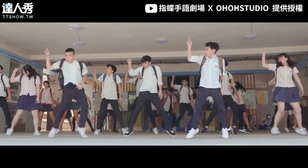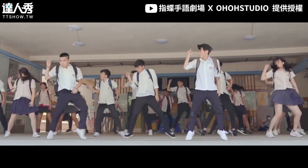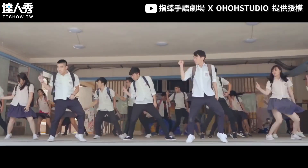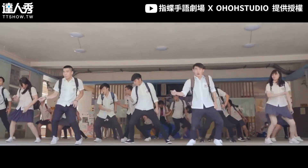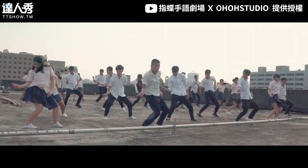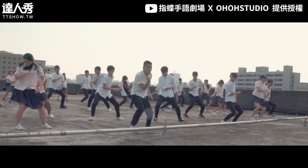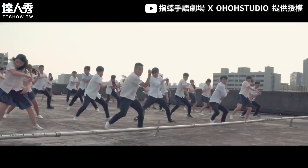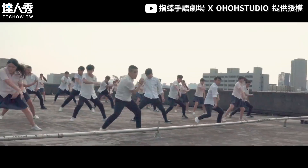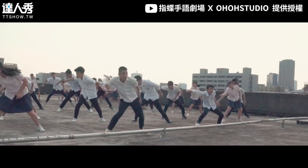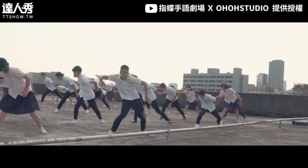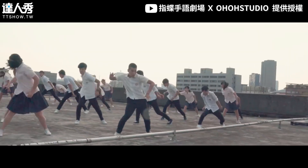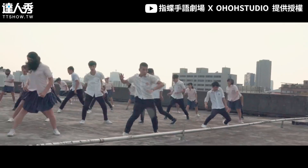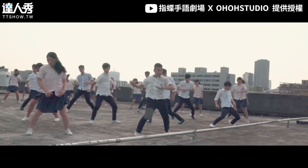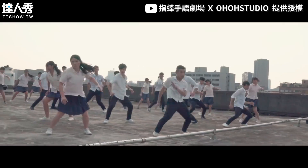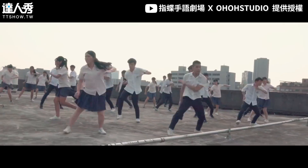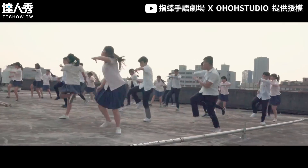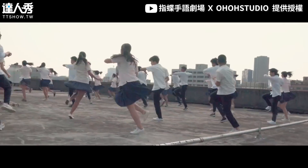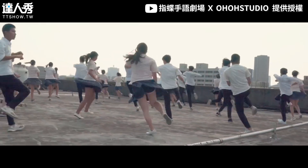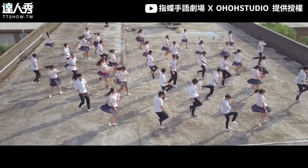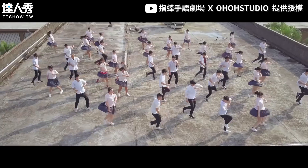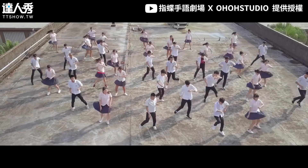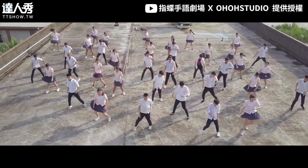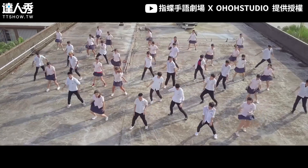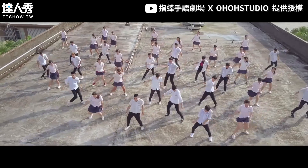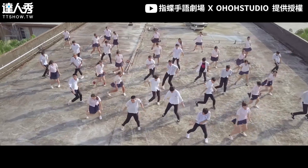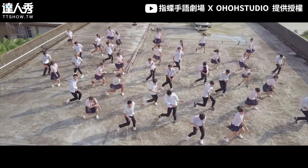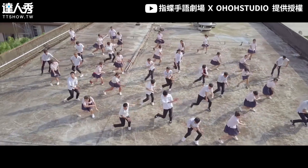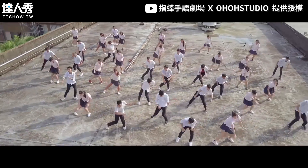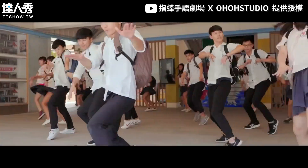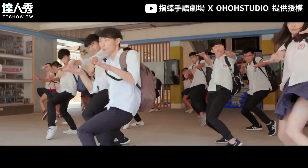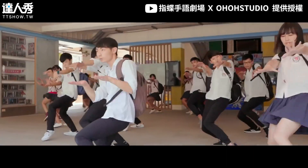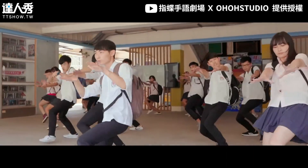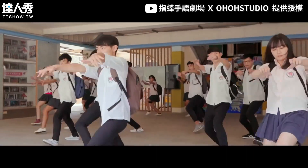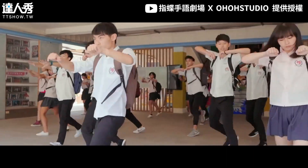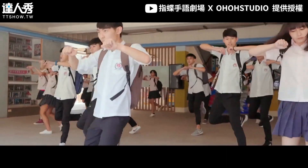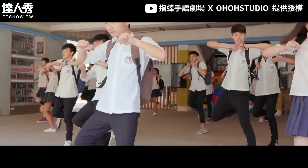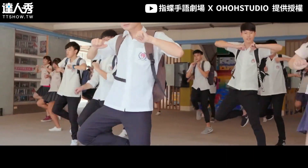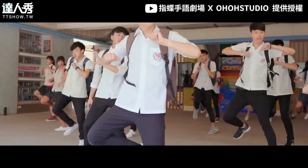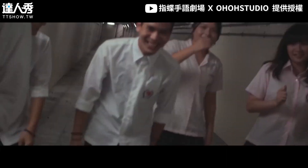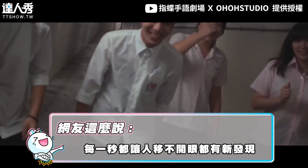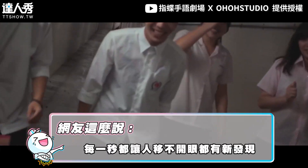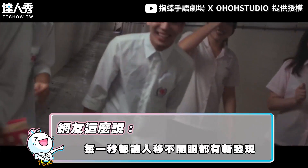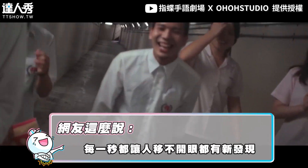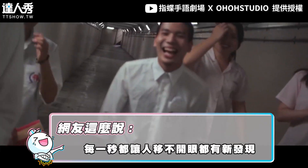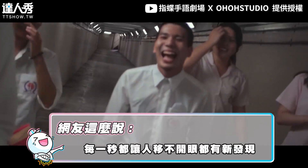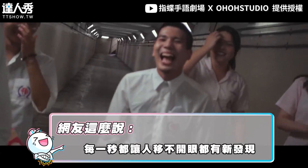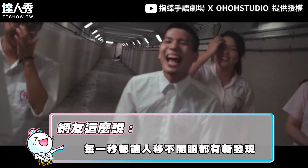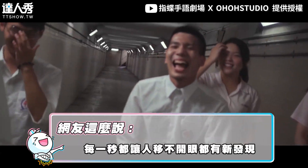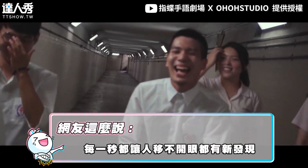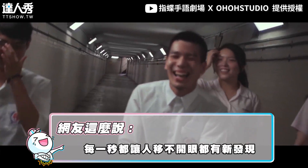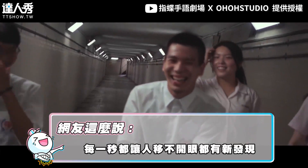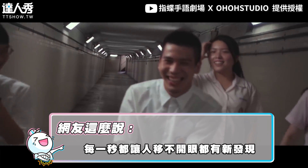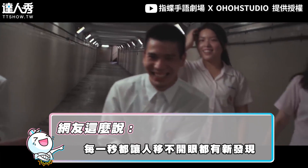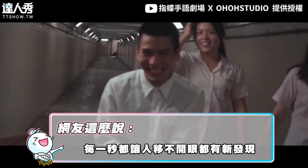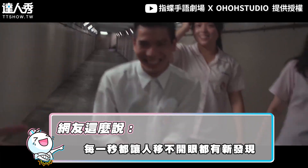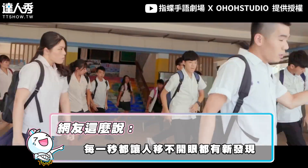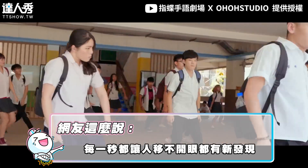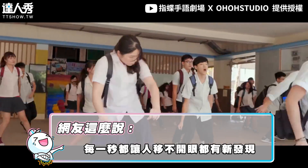怎么这样子，你拉着我说你有些犹豫，怎